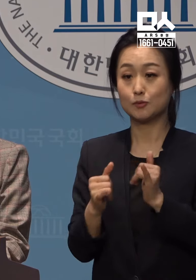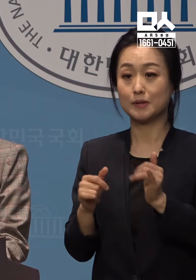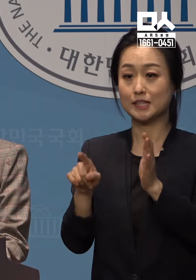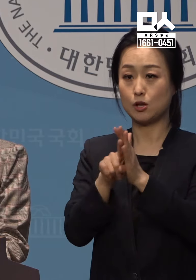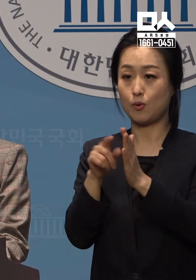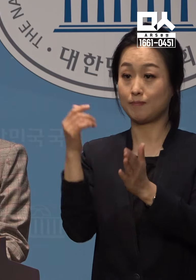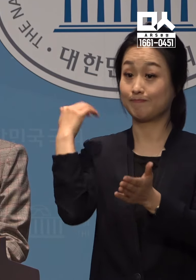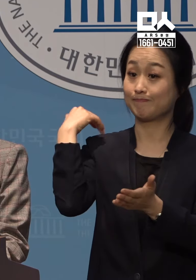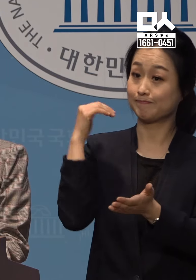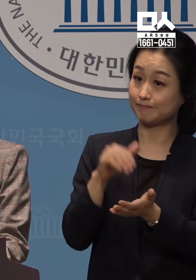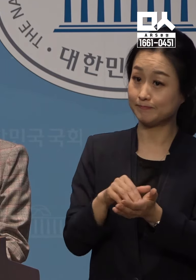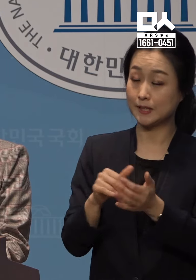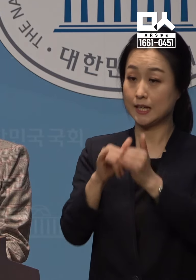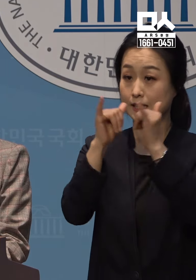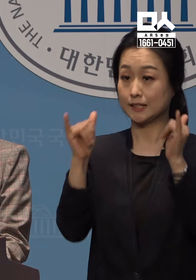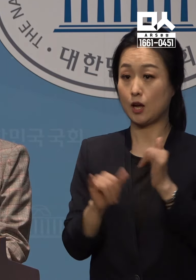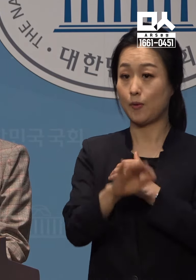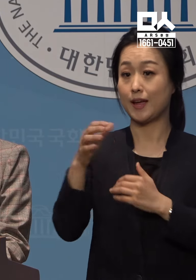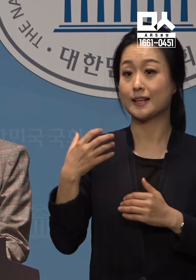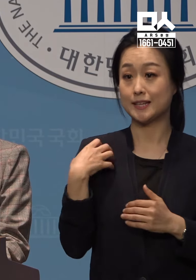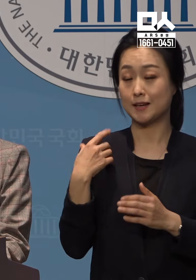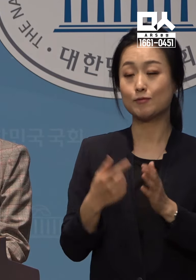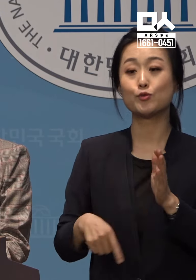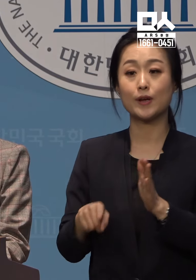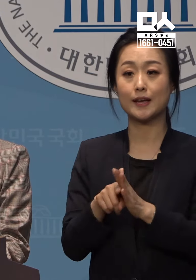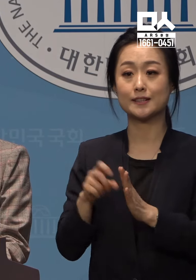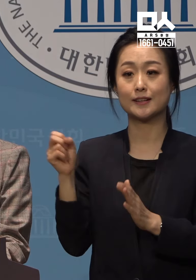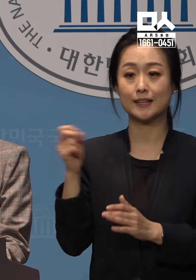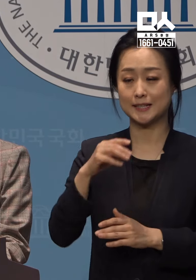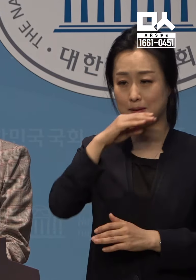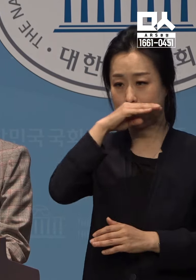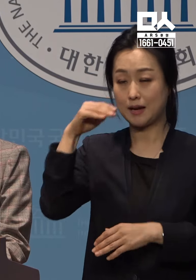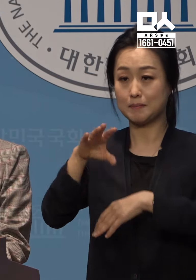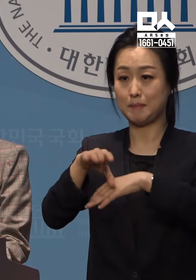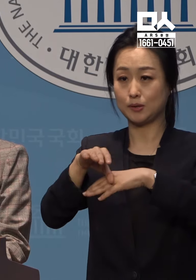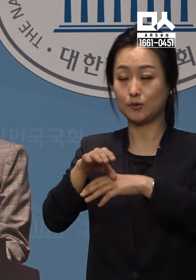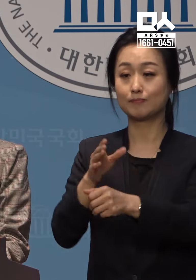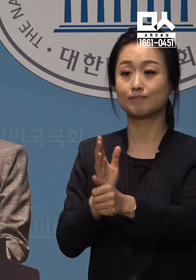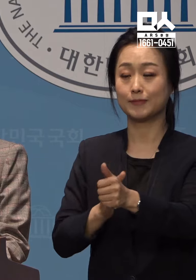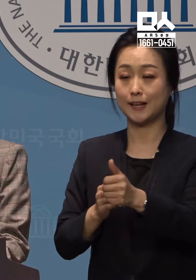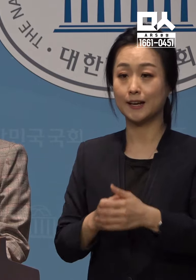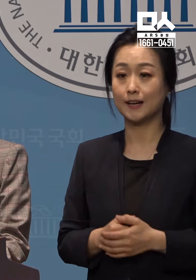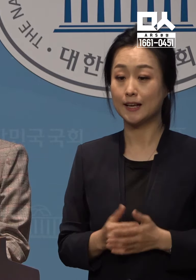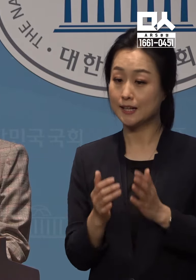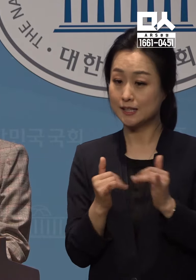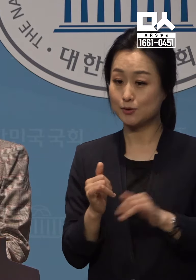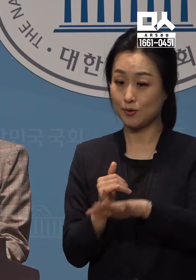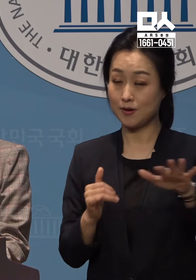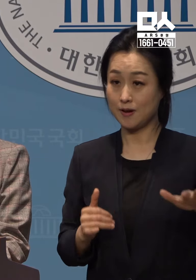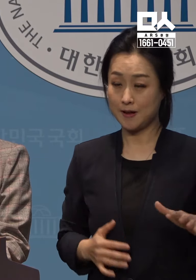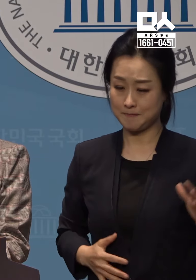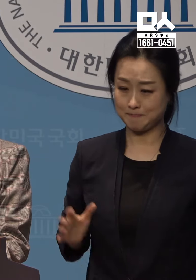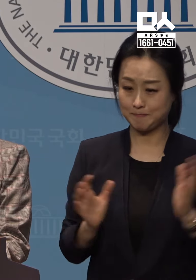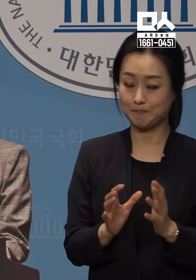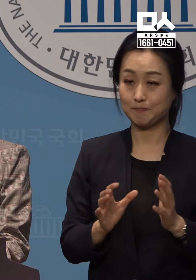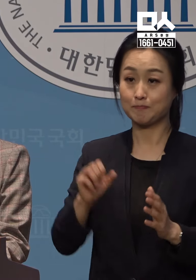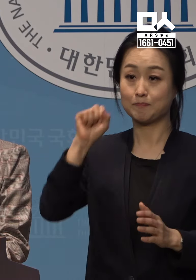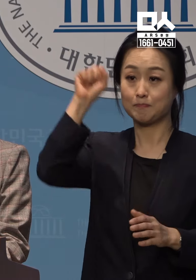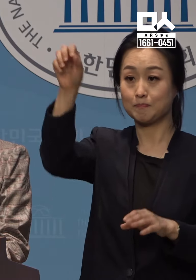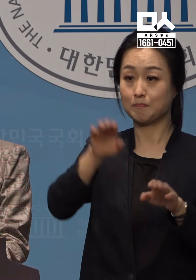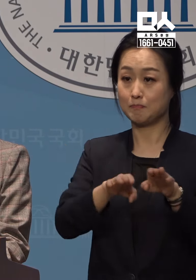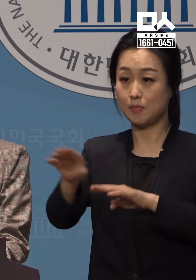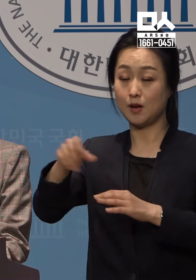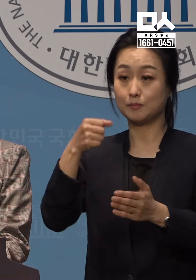회복하고 책임을 다하도록 다시 바로잡아야 합니다 구성원들의 의지가 모인만큼